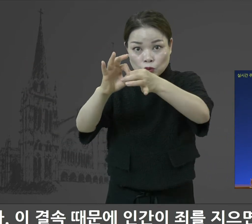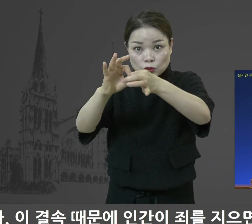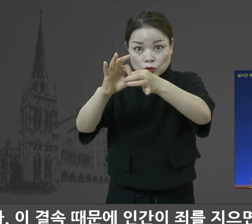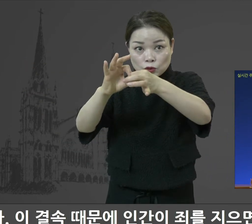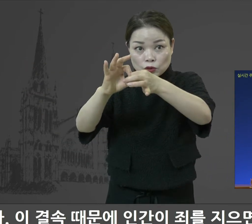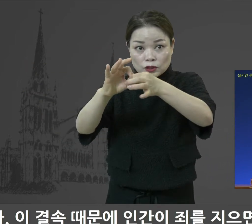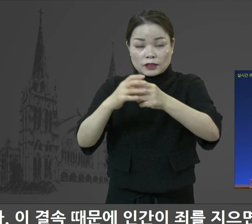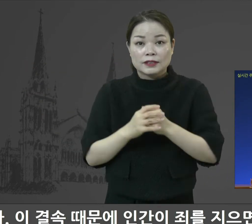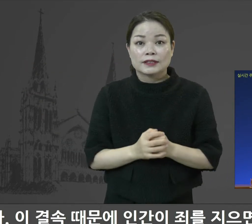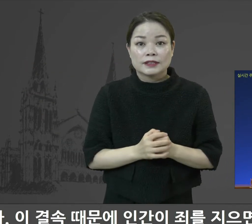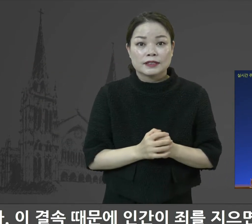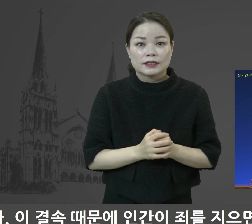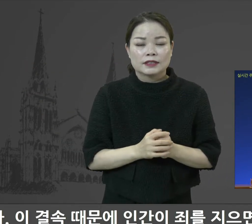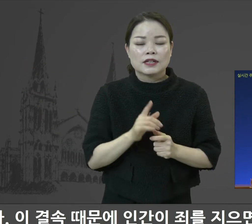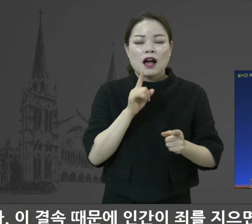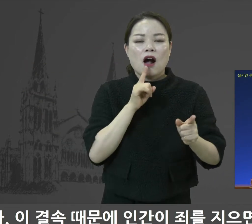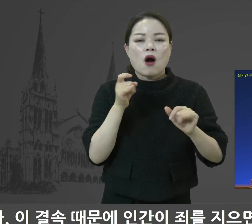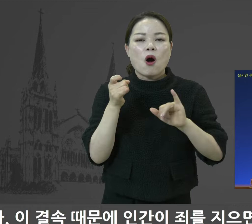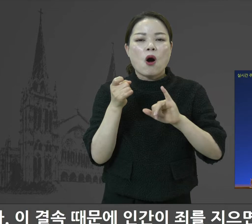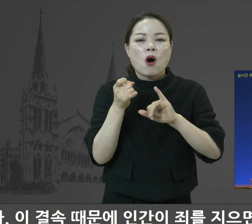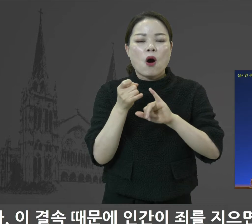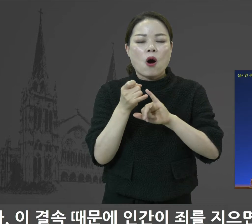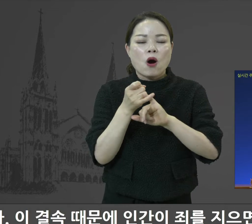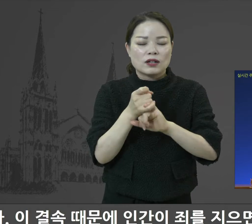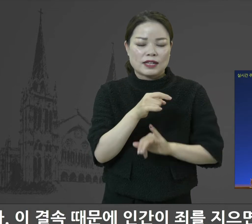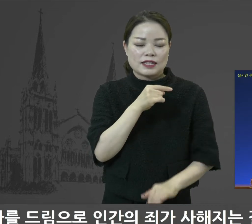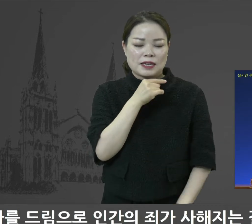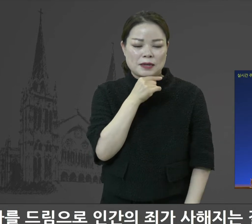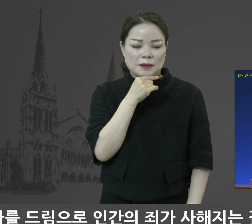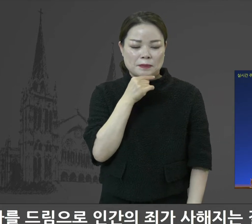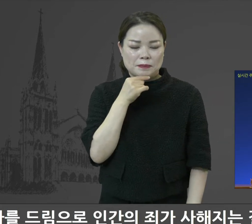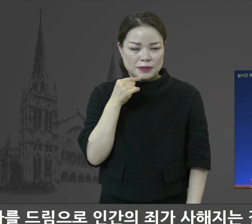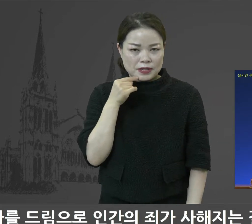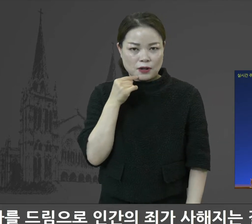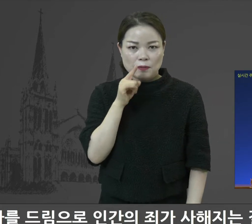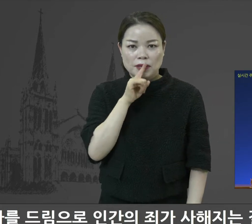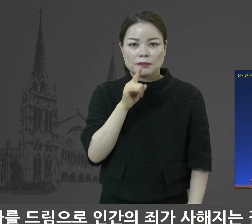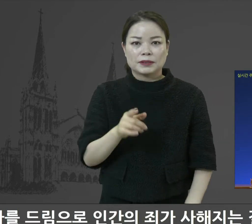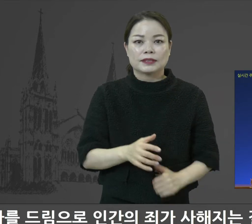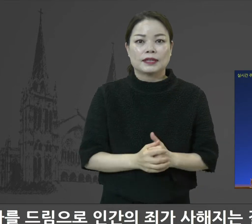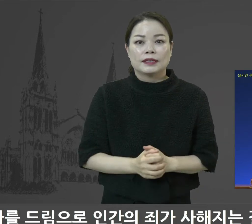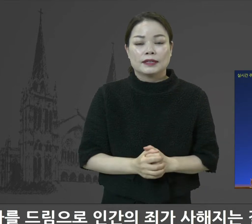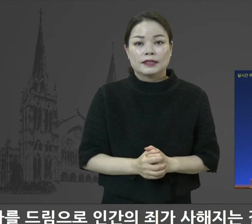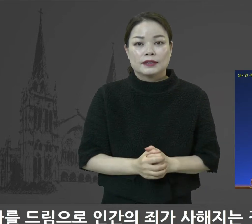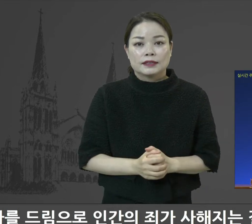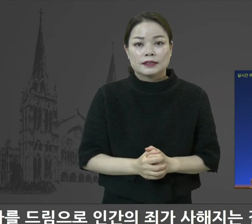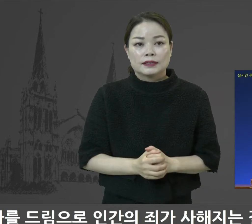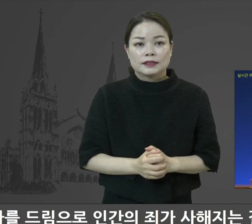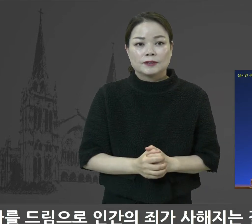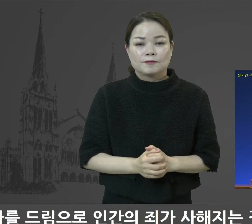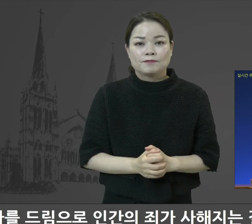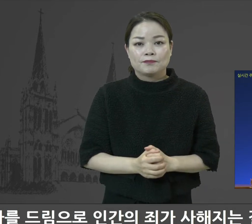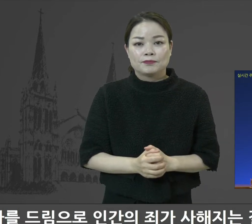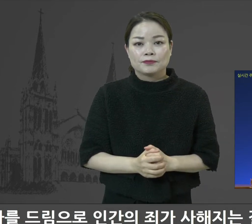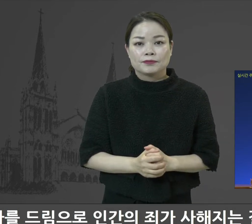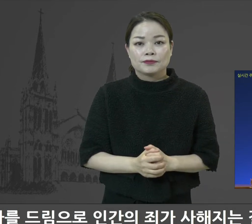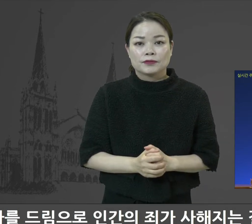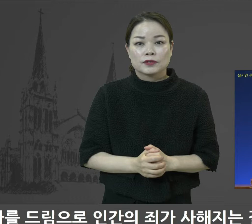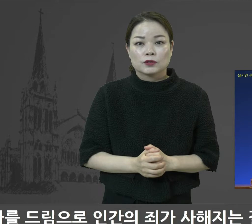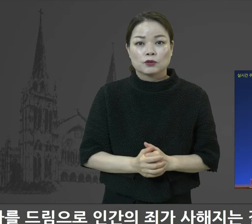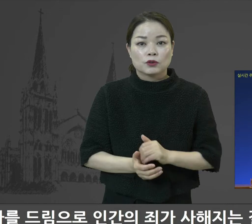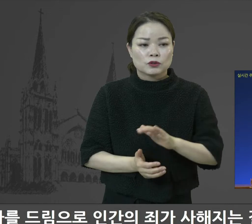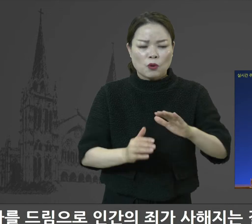이를 언약의 피의 결속이라고 얘기하는 거죠. 이건 그림자고요.